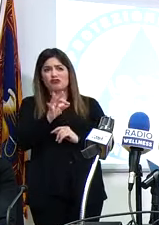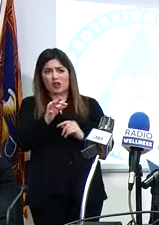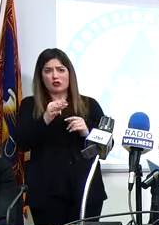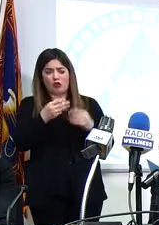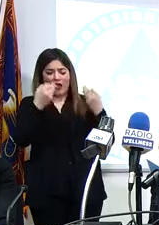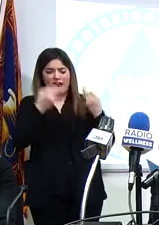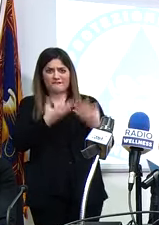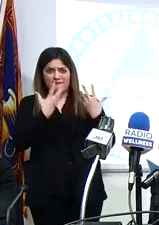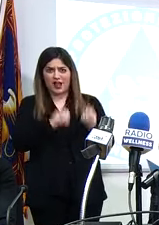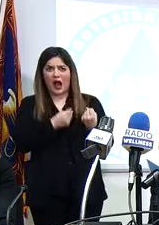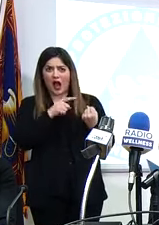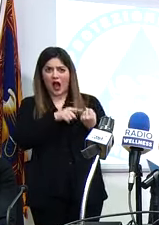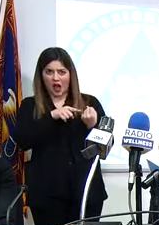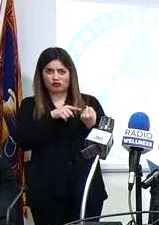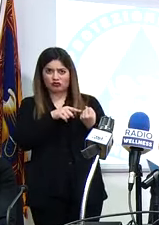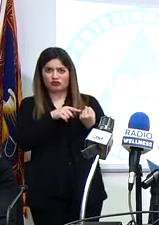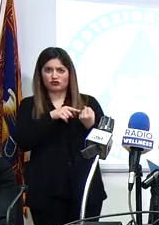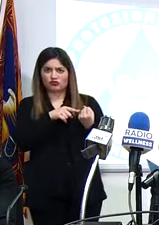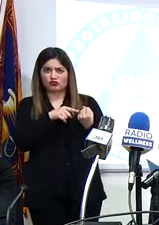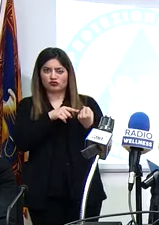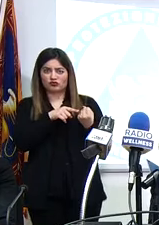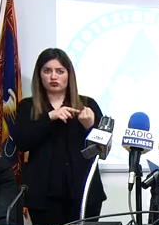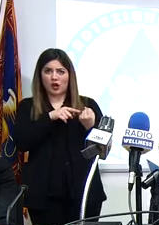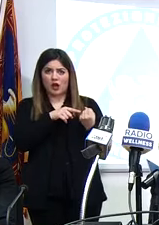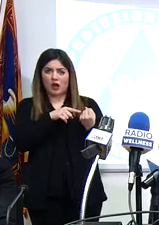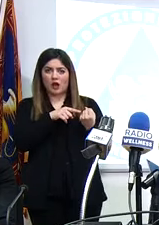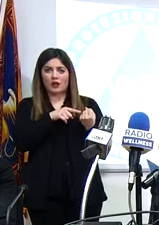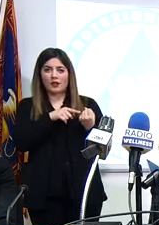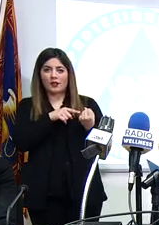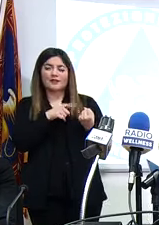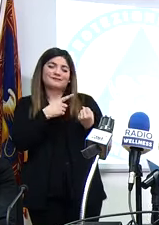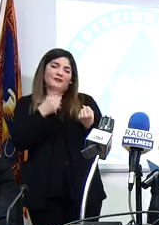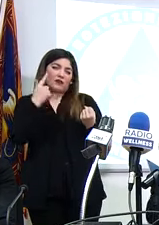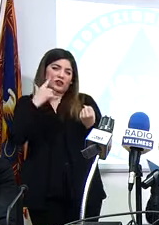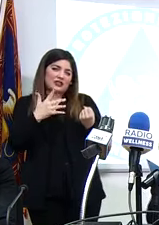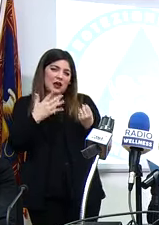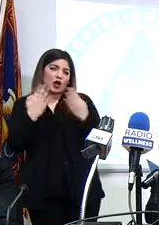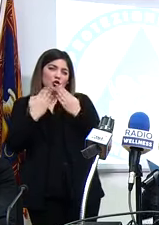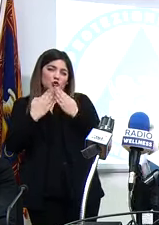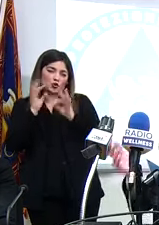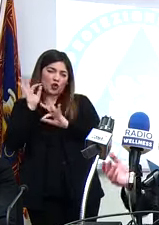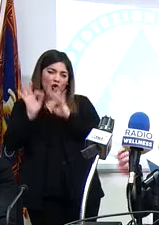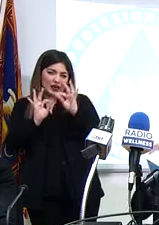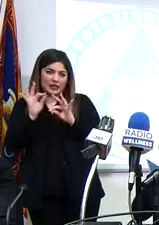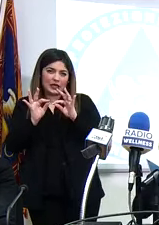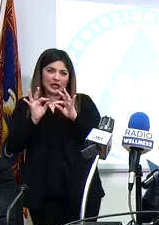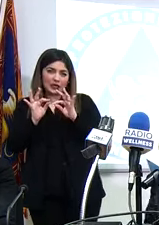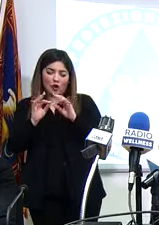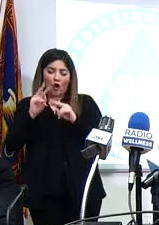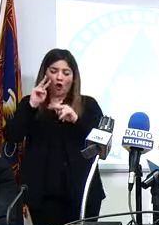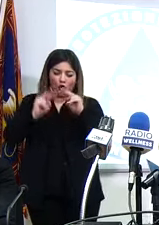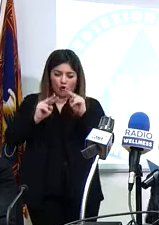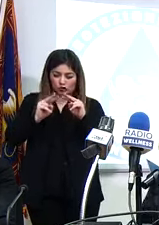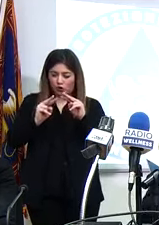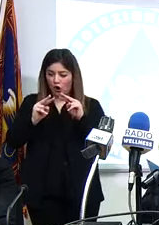efficacia, in uno studio clinico randomizzato, controllato, in doppio cieco, controllo verso